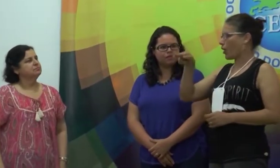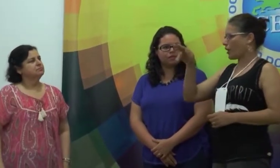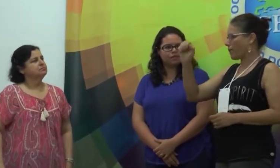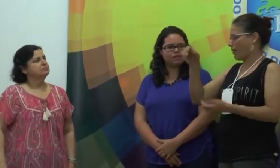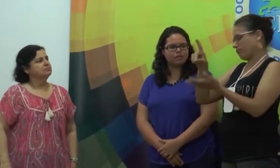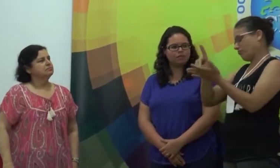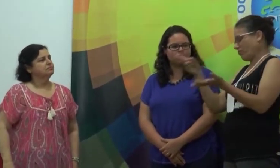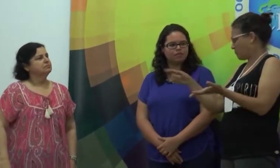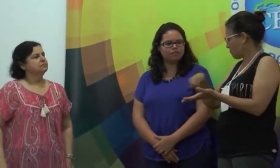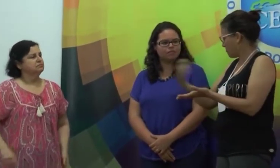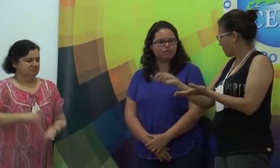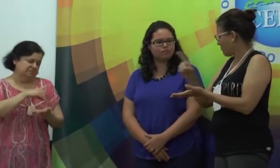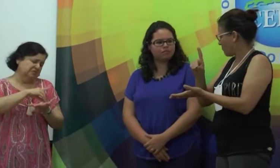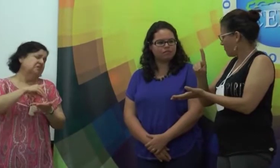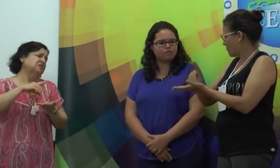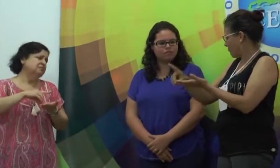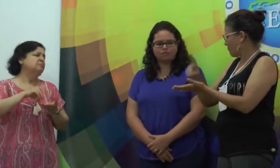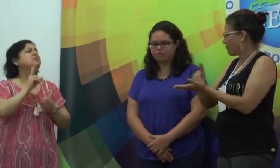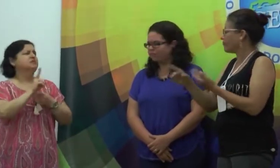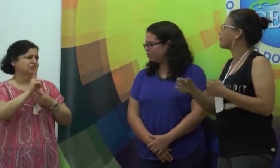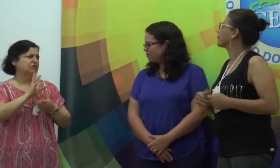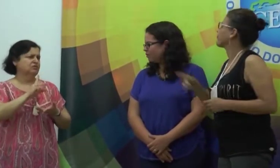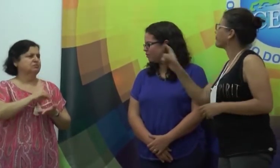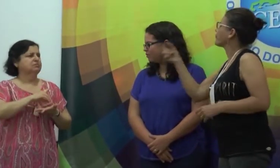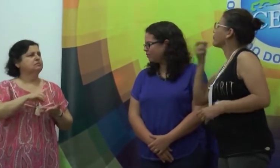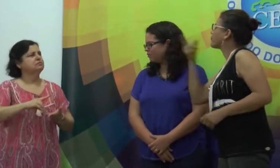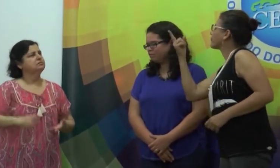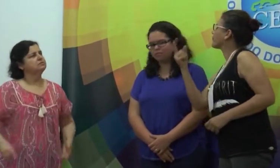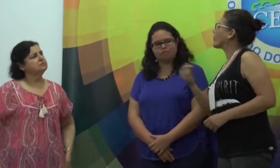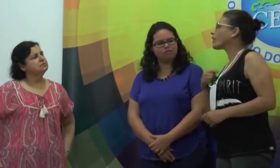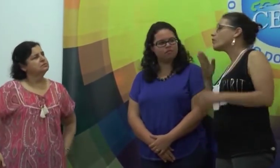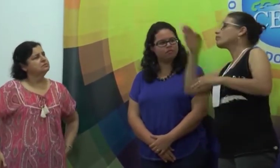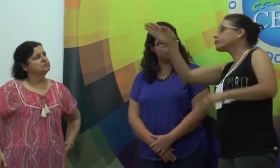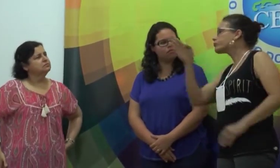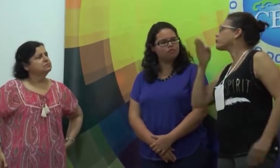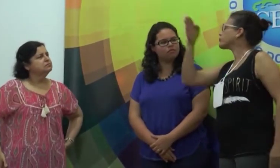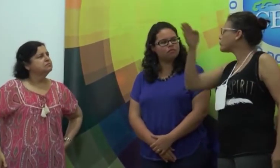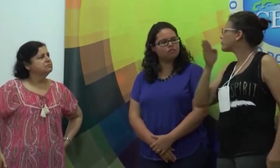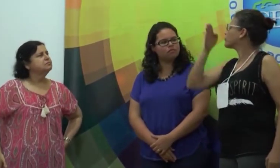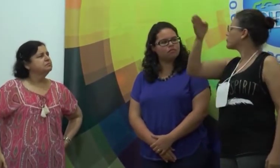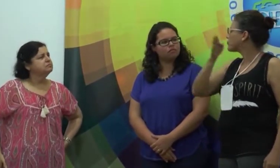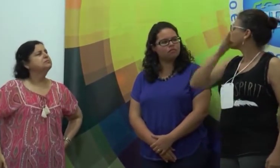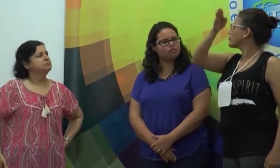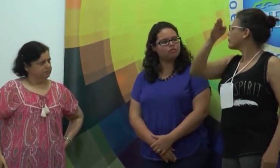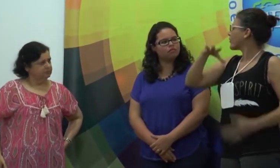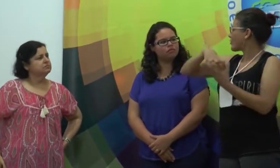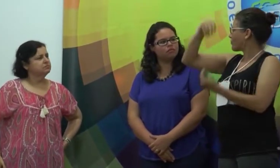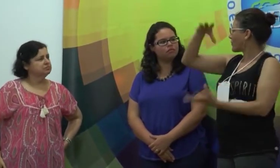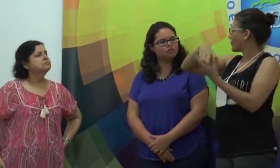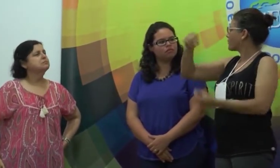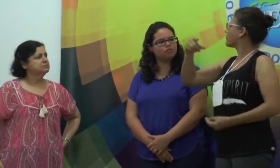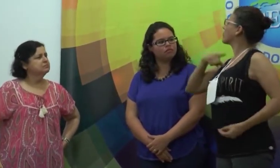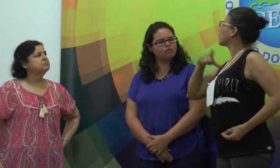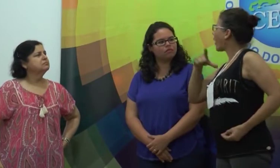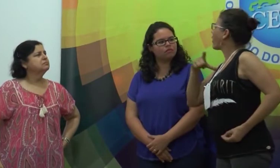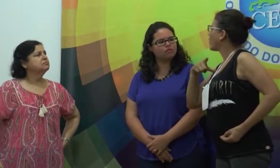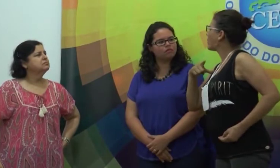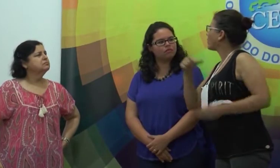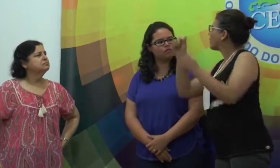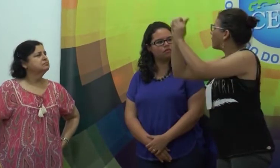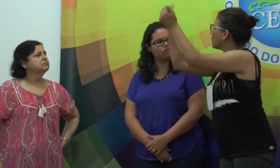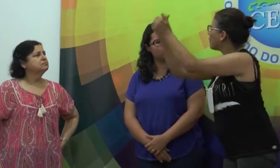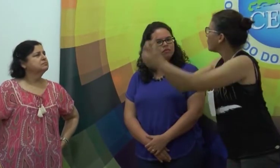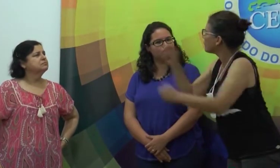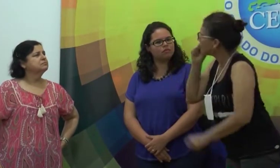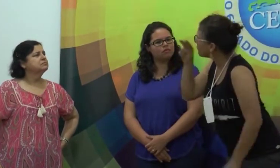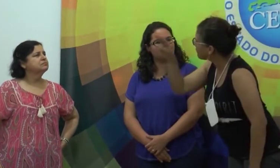sobre o dogma. Você fez o sinal assim, né? Bom, a gente vai.